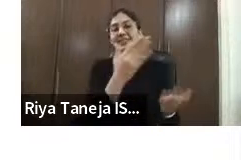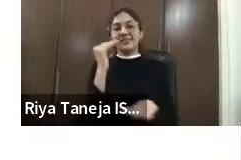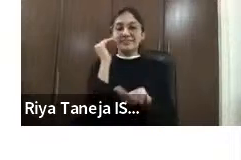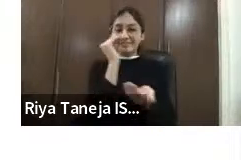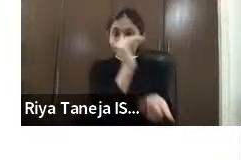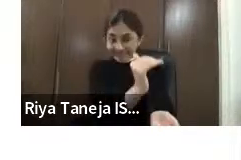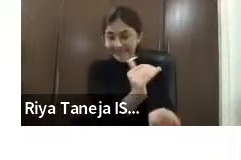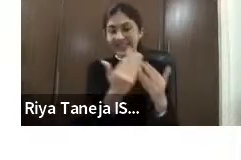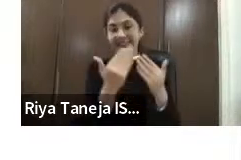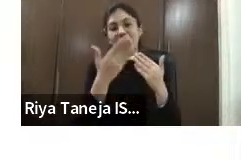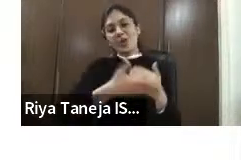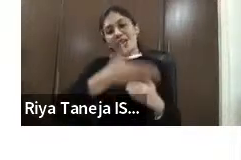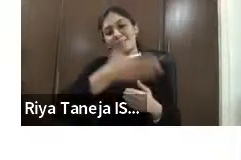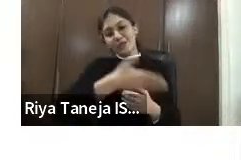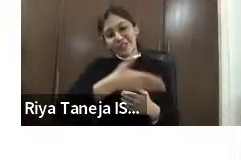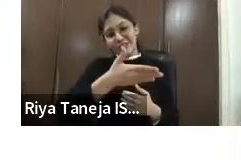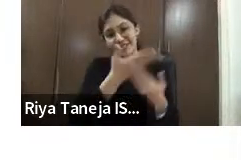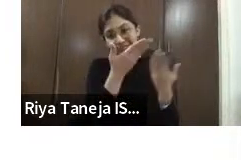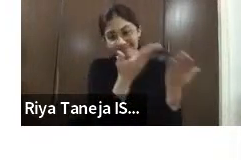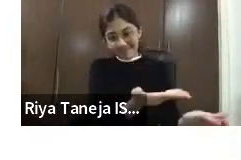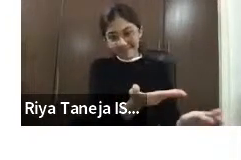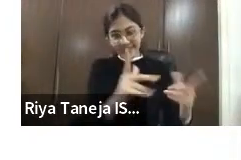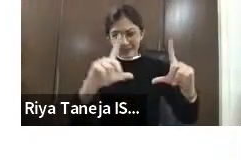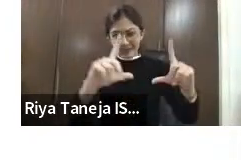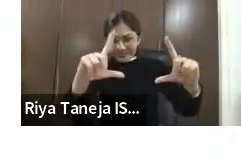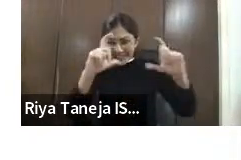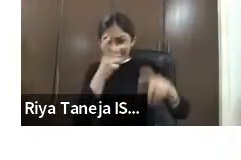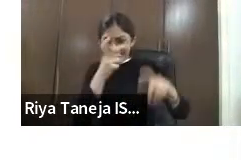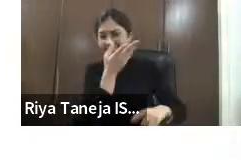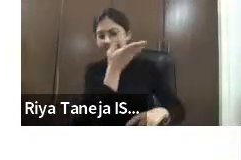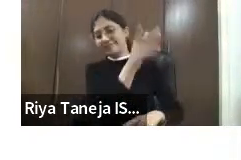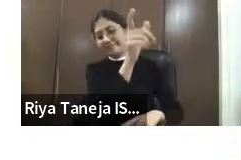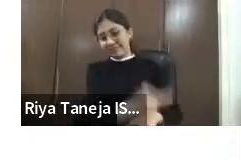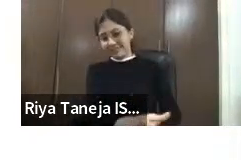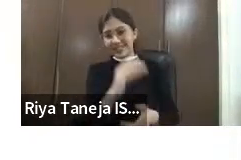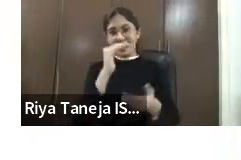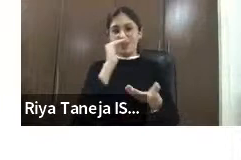हार्दिक शुभकामनाएं. That's him receiving the award.